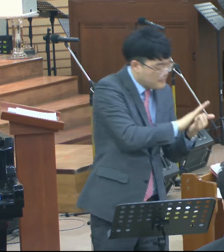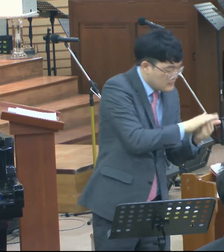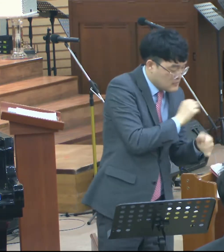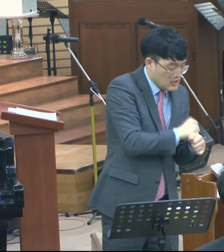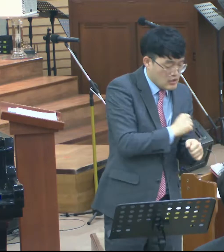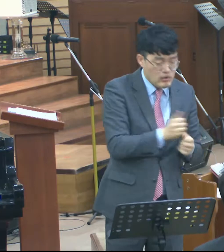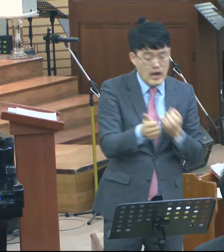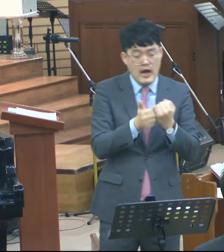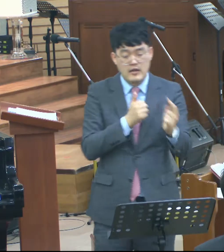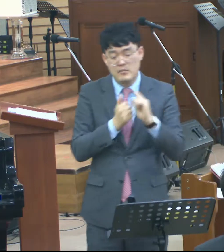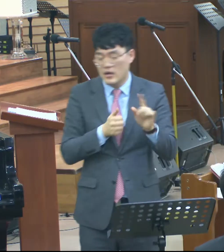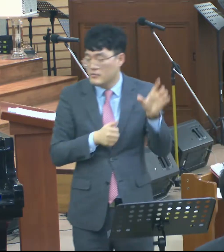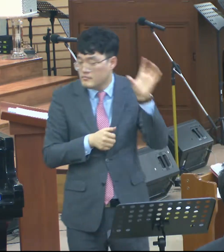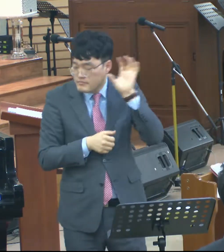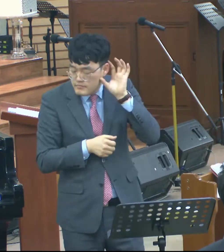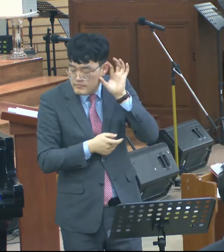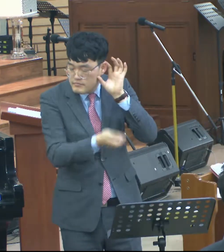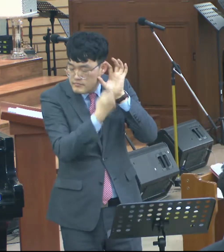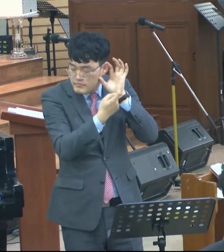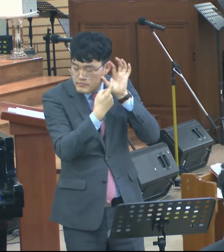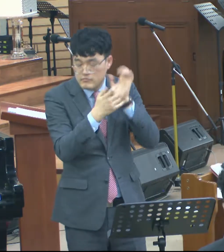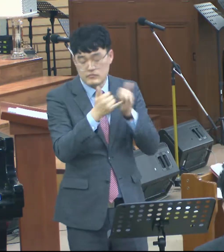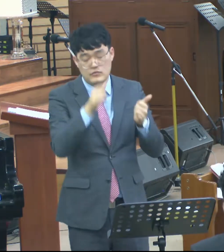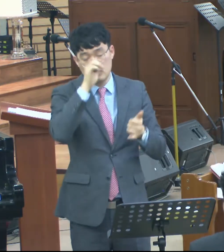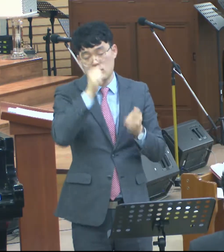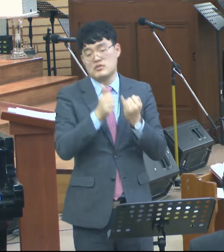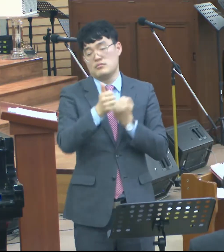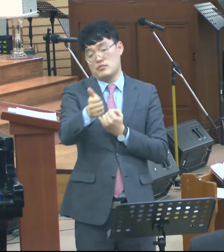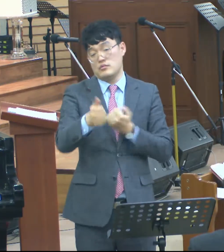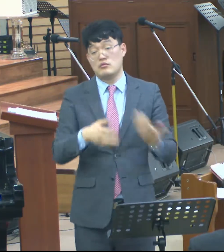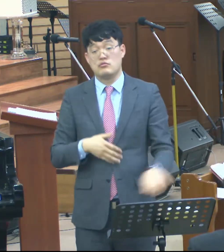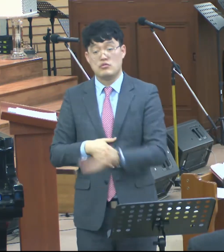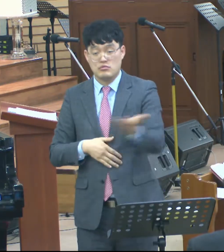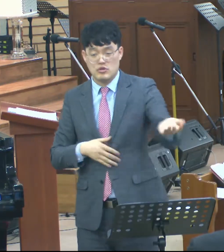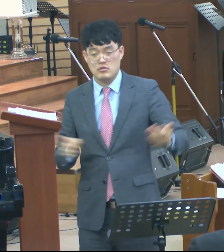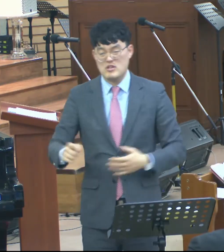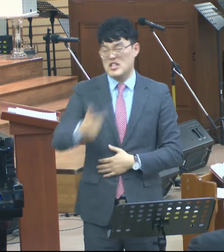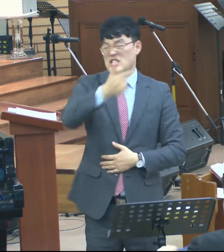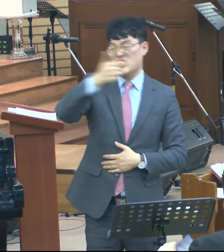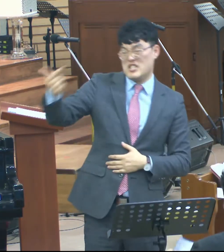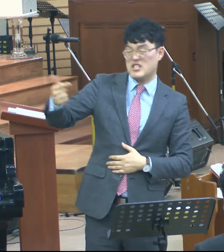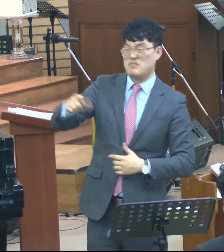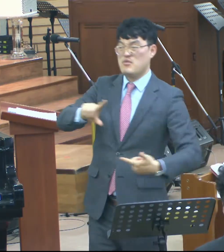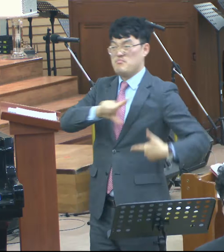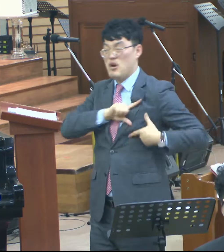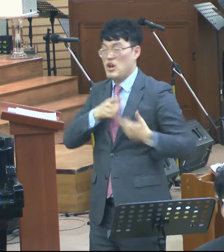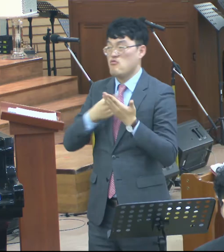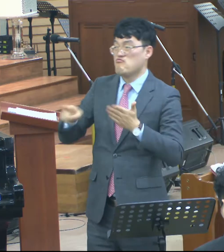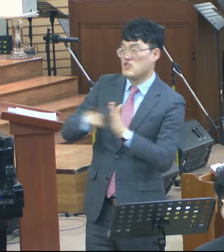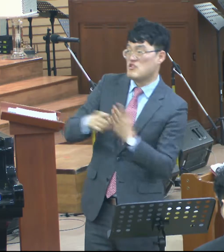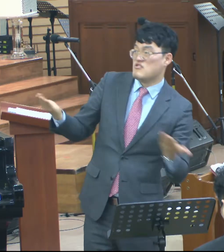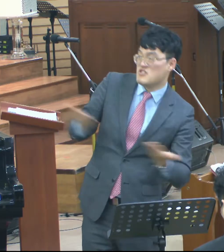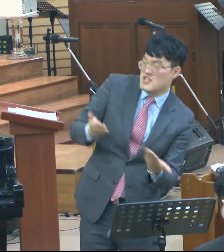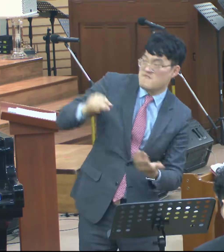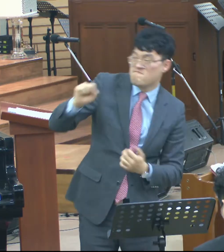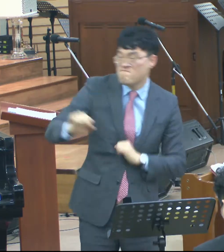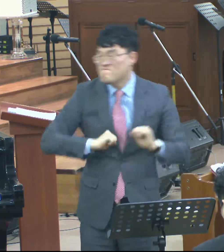여러분, 대의명분을 위해서 뭔가 막 움직이고 거대하게 하는 사람들 중에 속빈강정이 많아요.